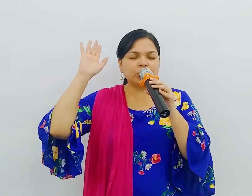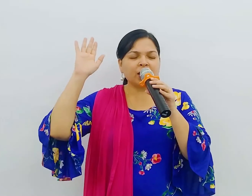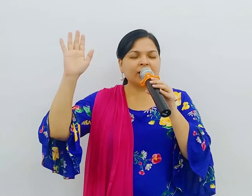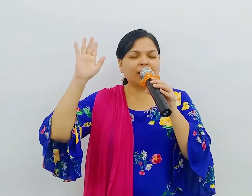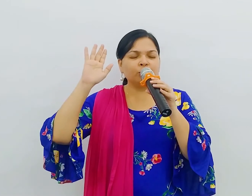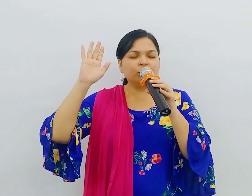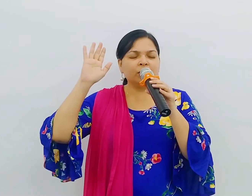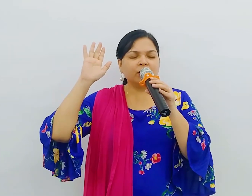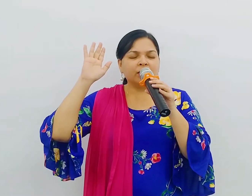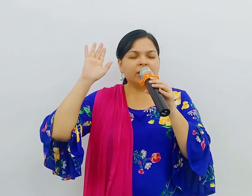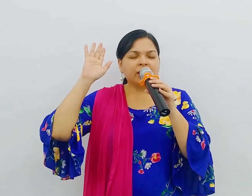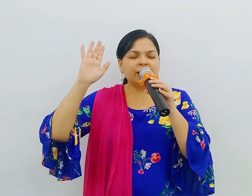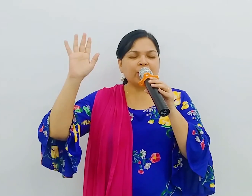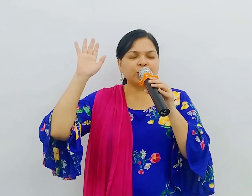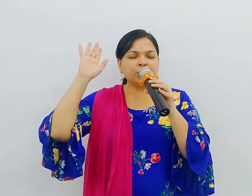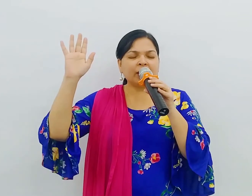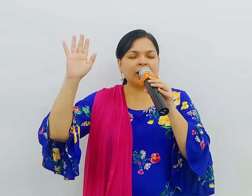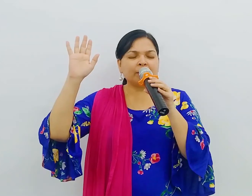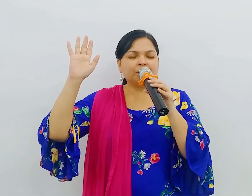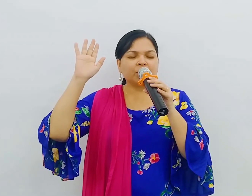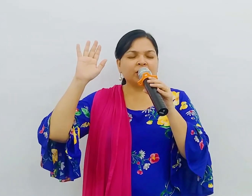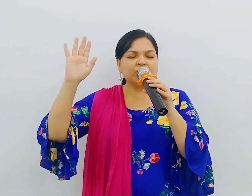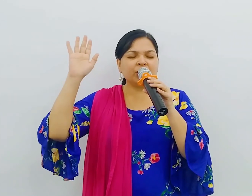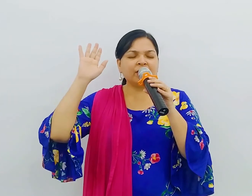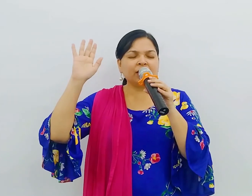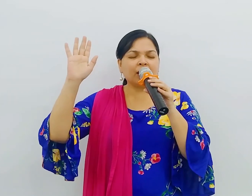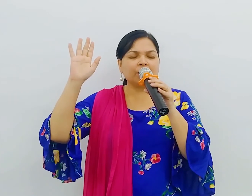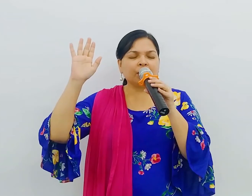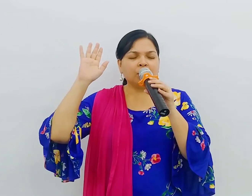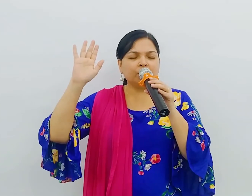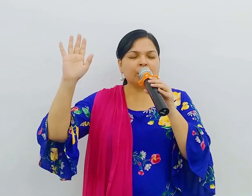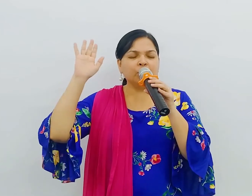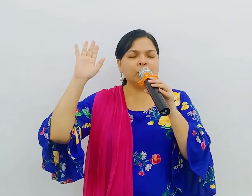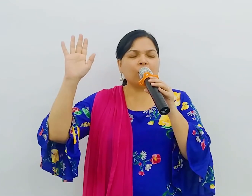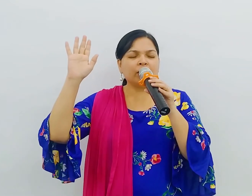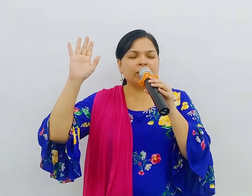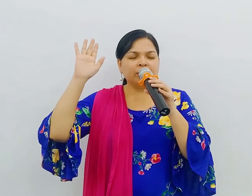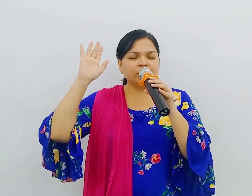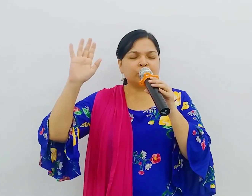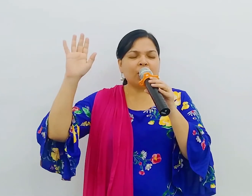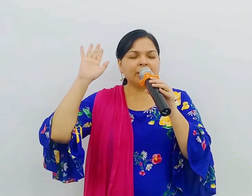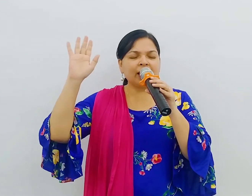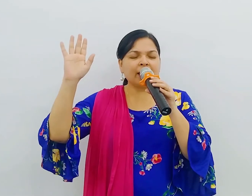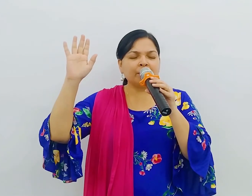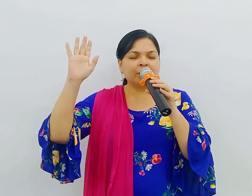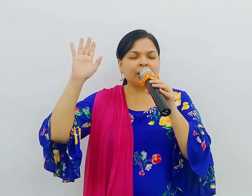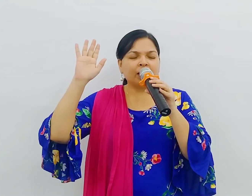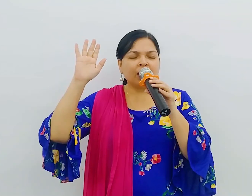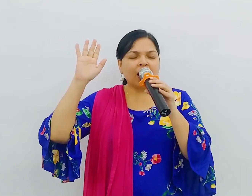আমি ঘোষণা করছি কি যিশু খ্রিস্ট আমার জীবনের প্রভু আর